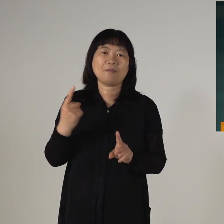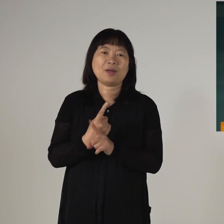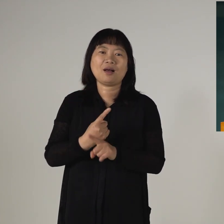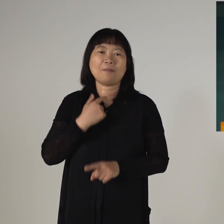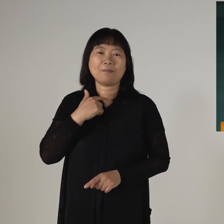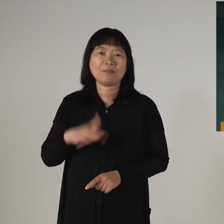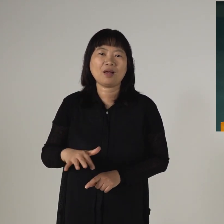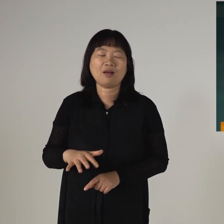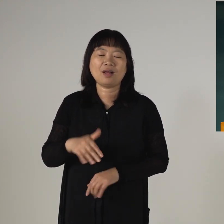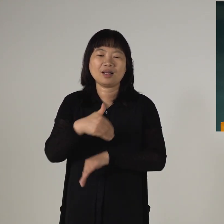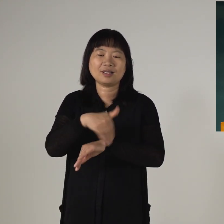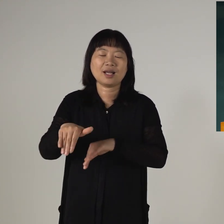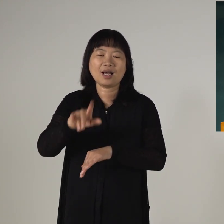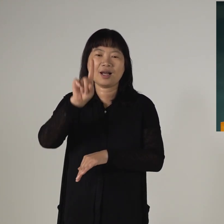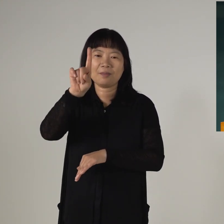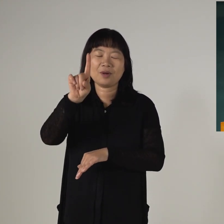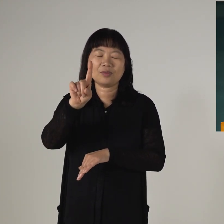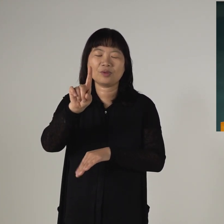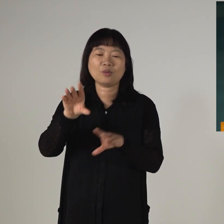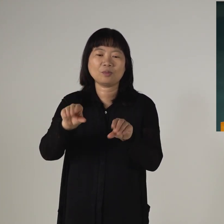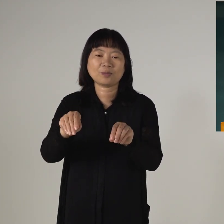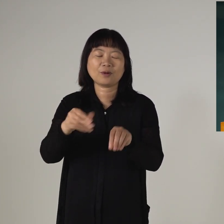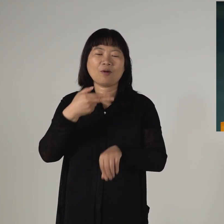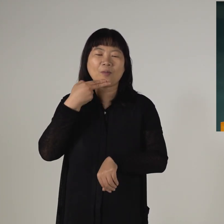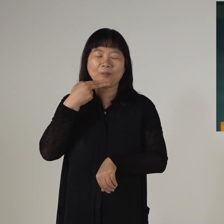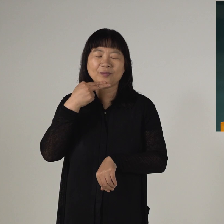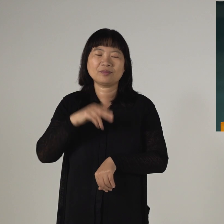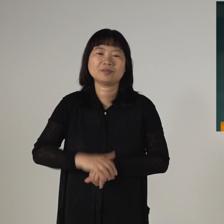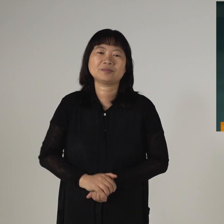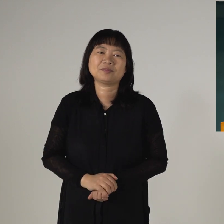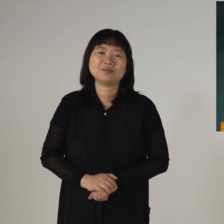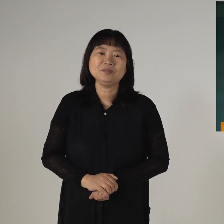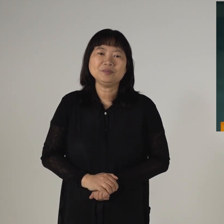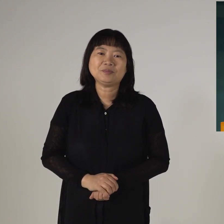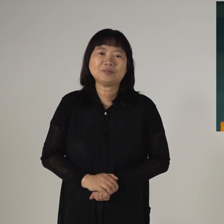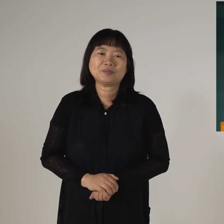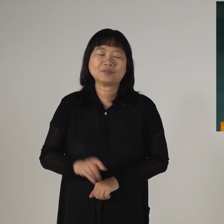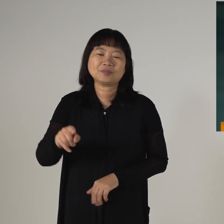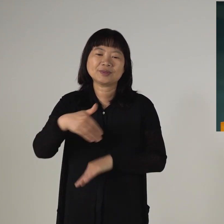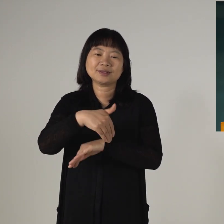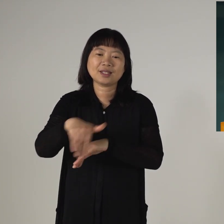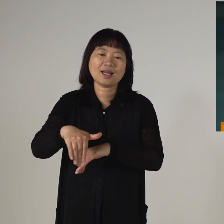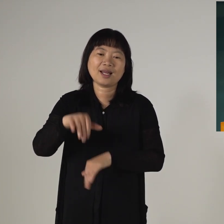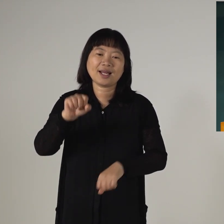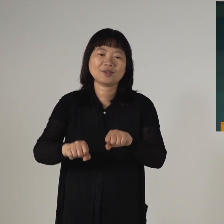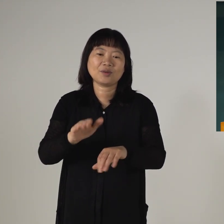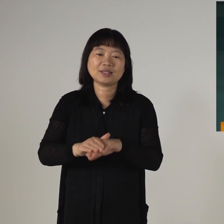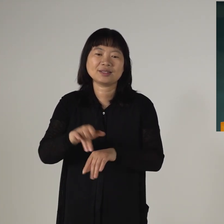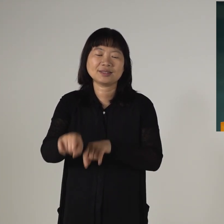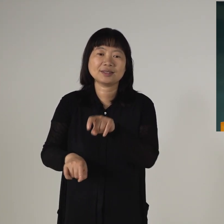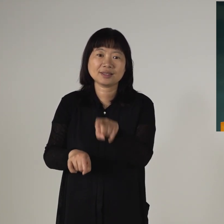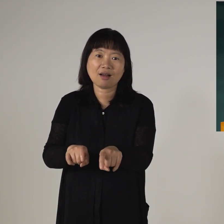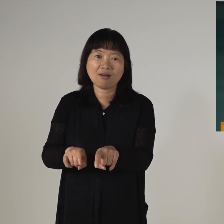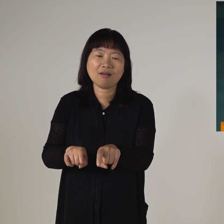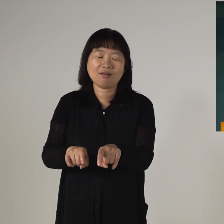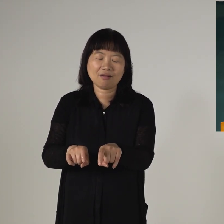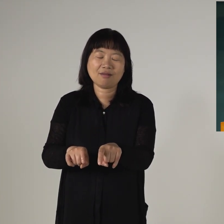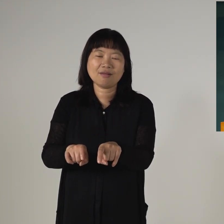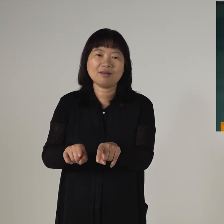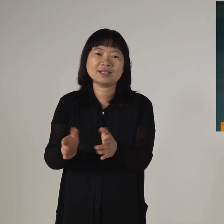이 계획은 한 번도 중단된 적이 없고 이 계획이 행동으로 옮겨지는